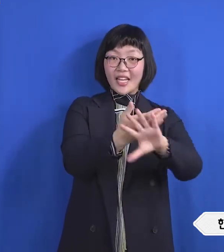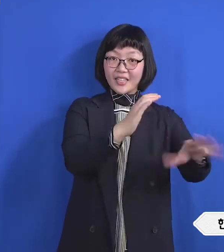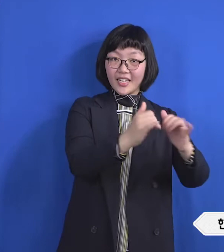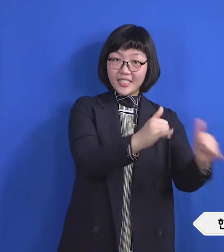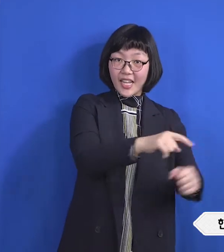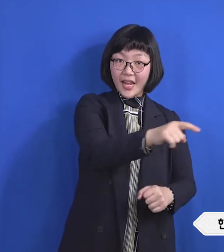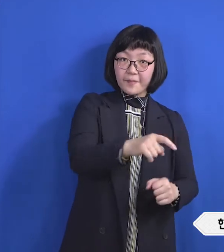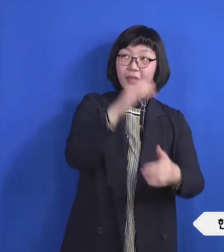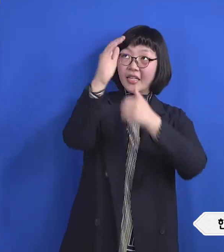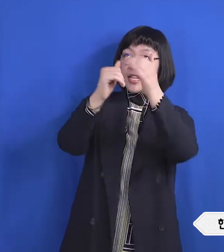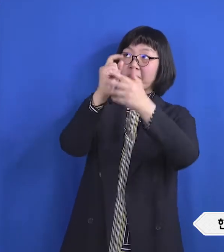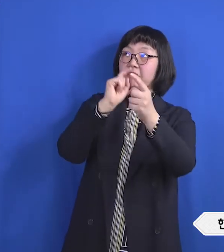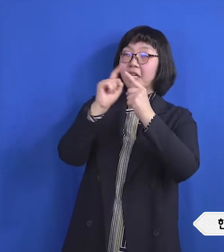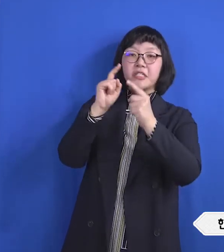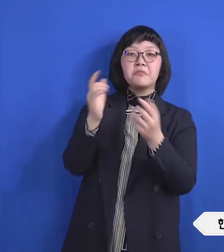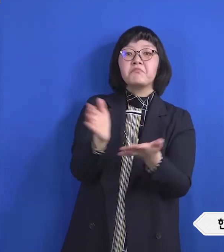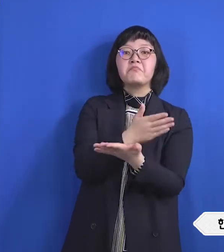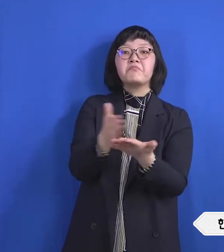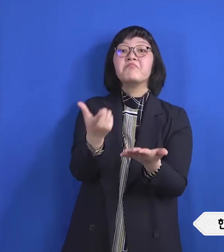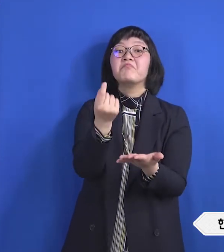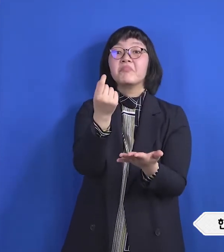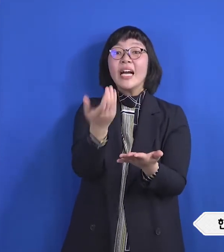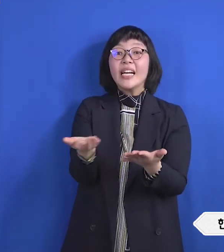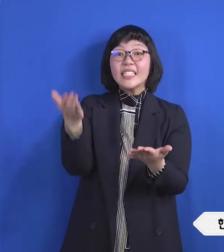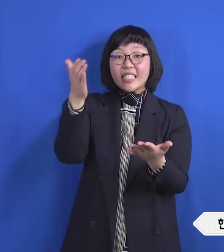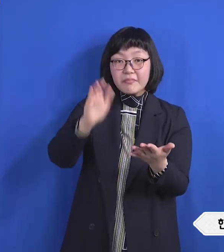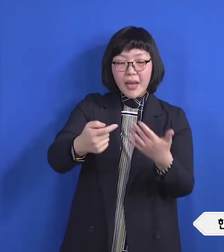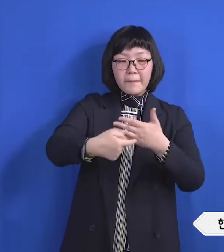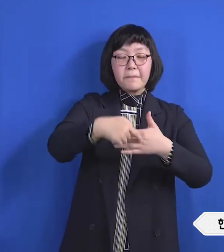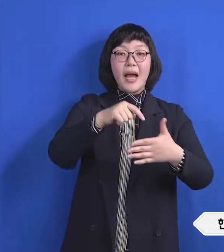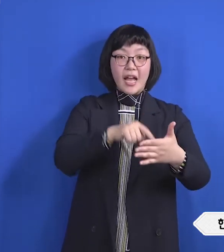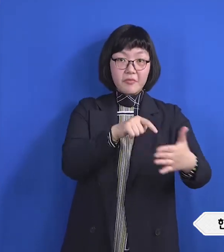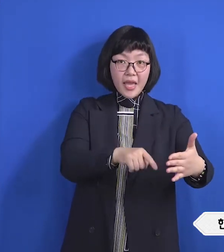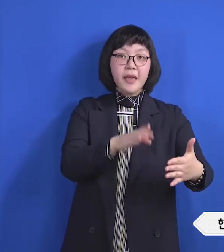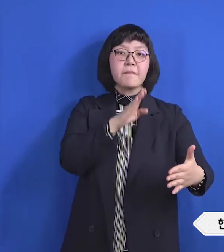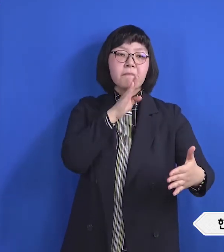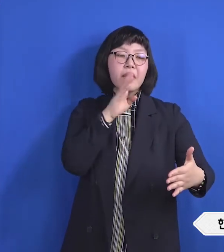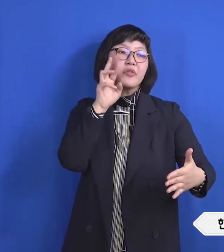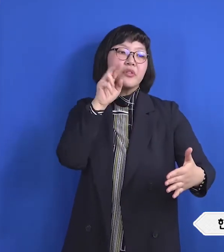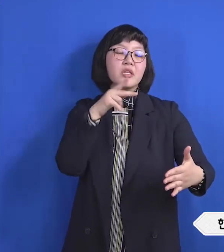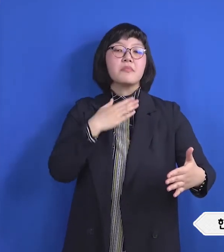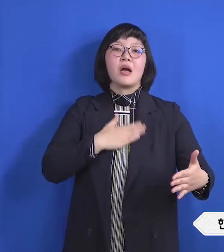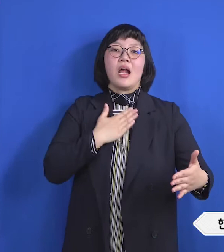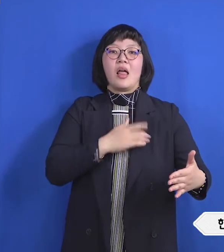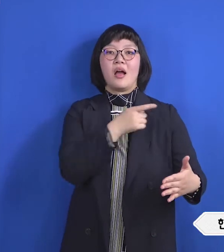마음에 무엇이 옳고 무엇이 그른지가 새겨져 있다는 것입니다.